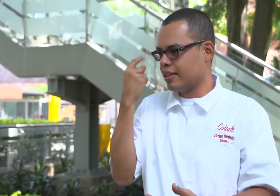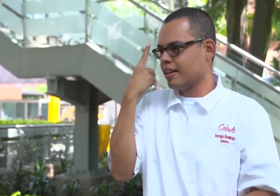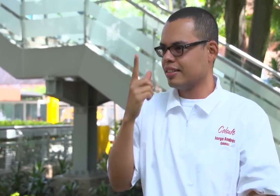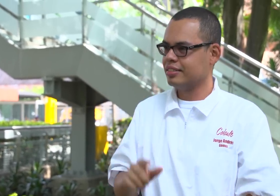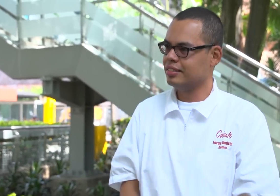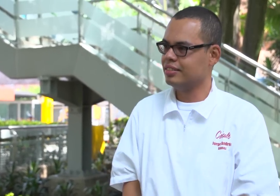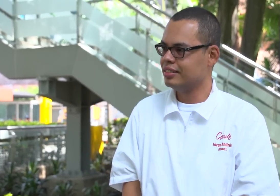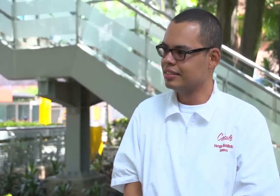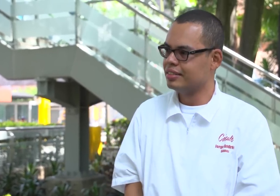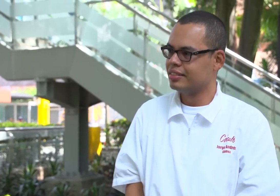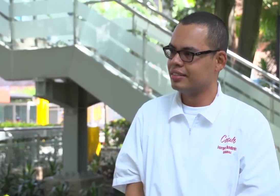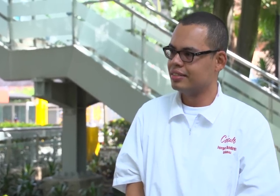poco a poco me he ido superando.